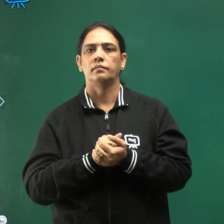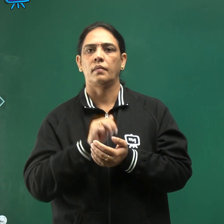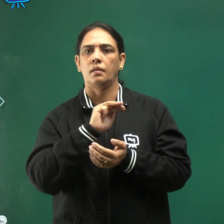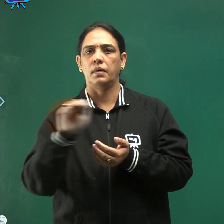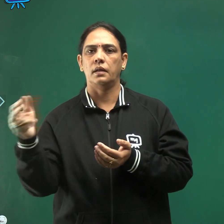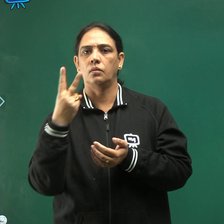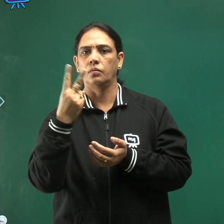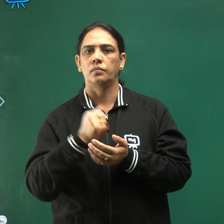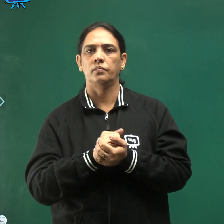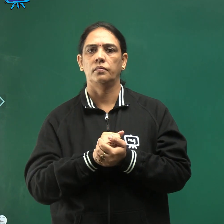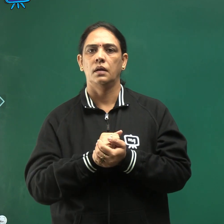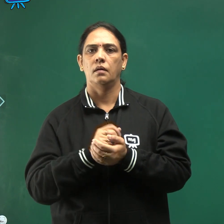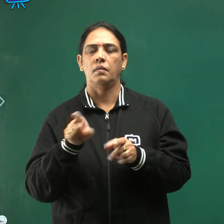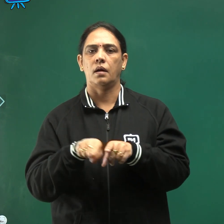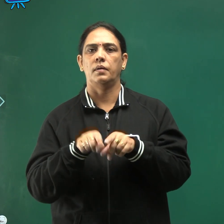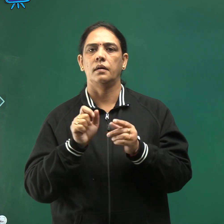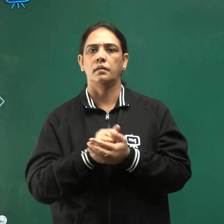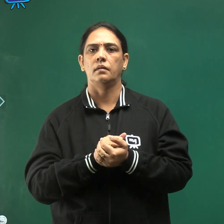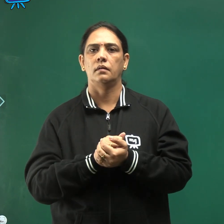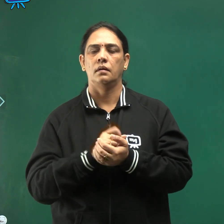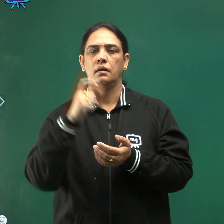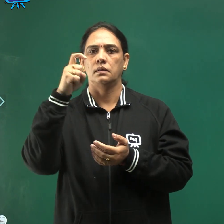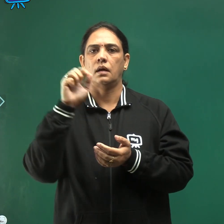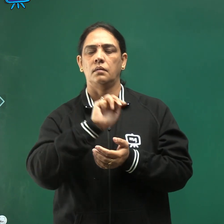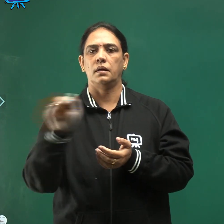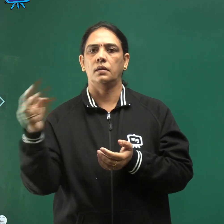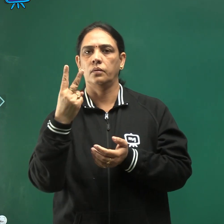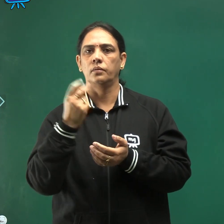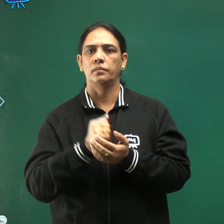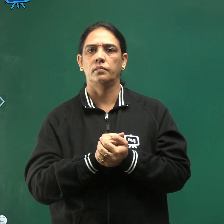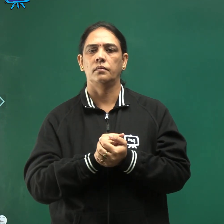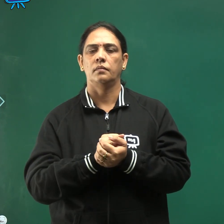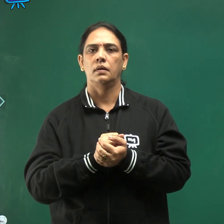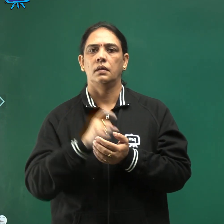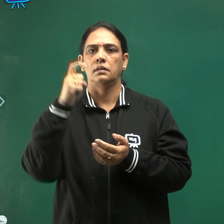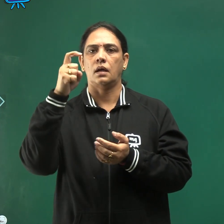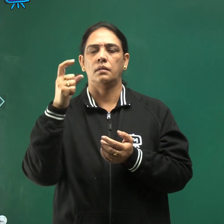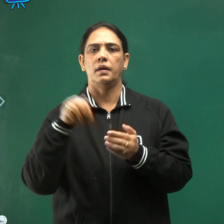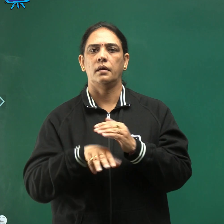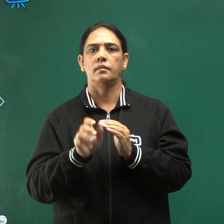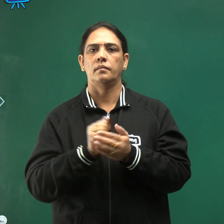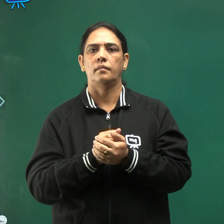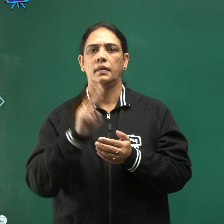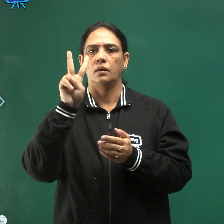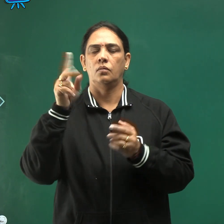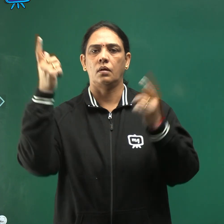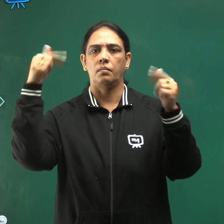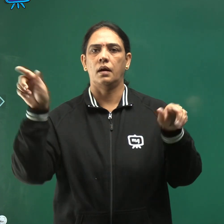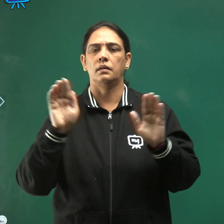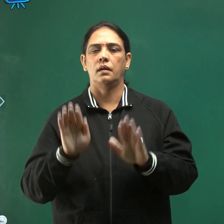4/2 बराबर 7/2। 7 में 2 का भाग